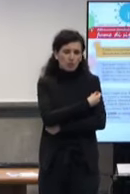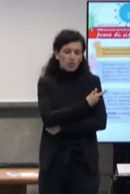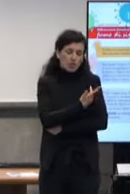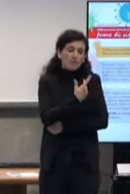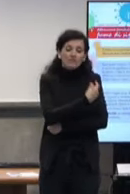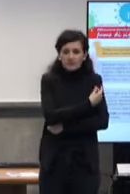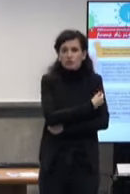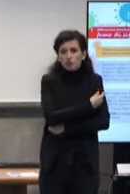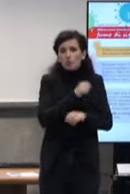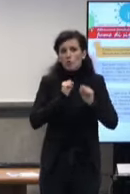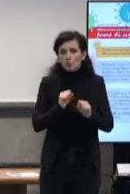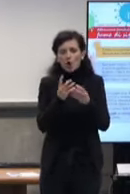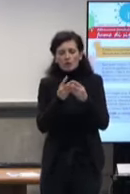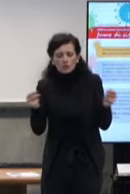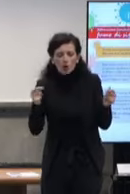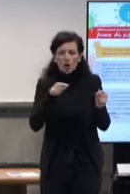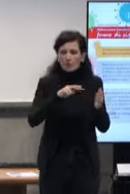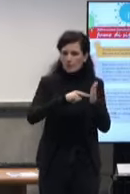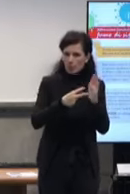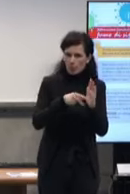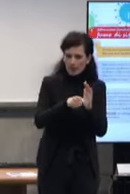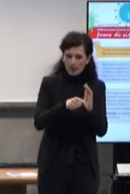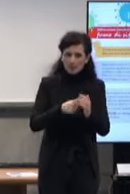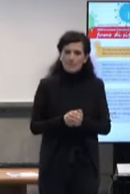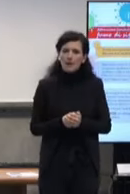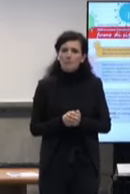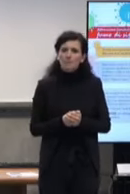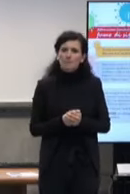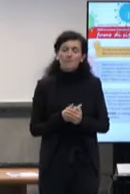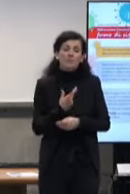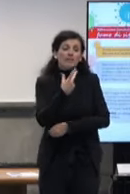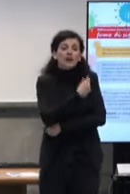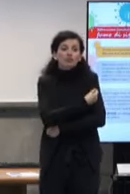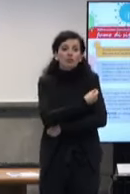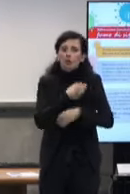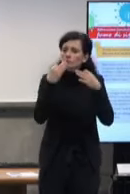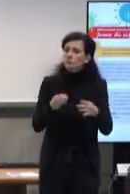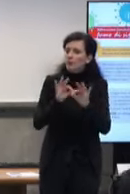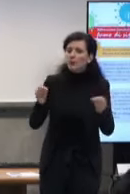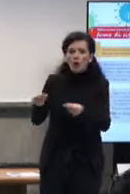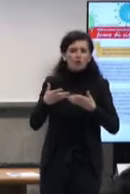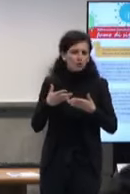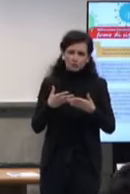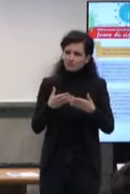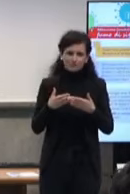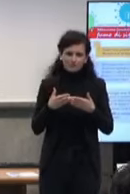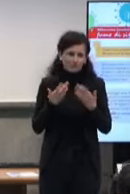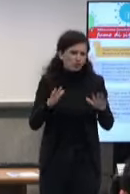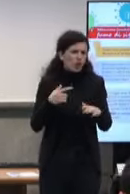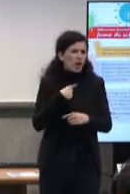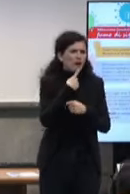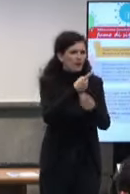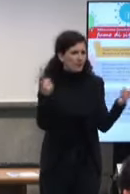aiuterebbe a risolvere alla radice il problema sappiamo però che il vaccino non è dietro l'angolo ce lo siamo detti ormai molte volte